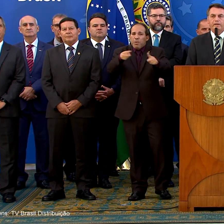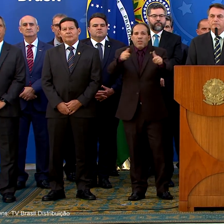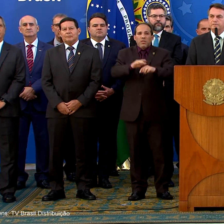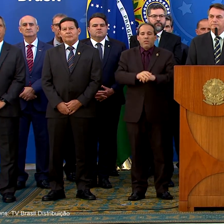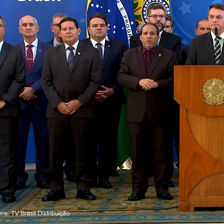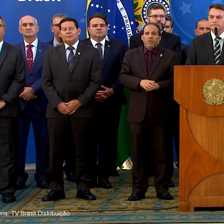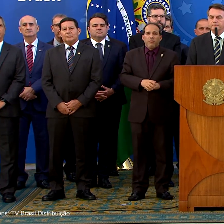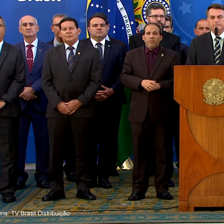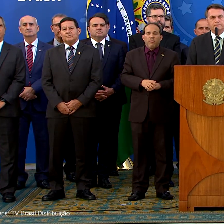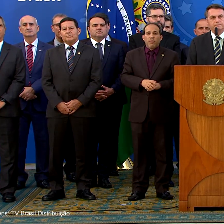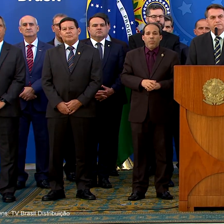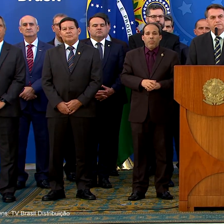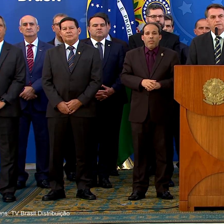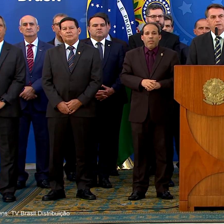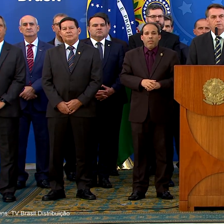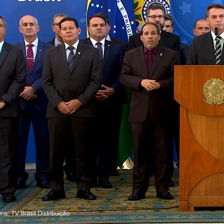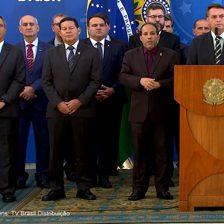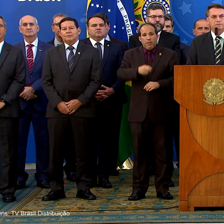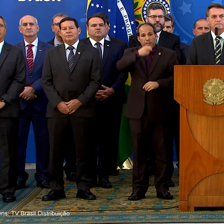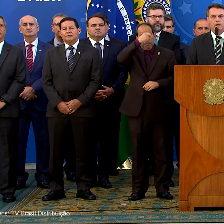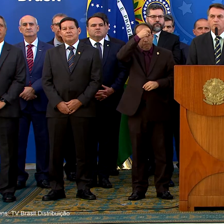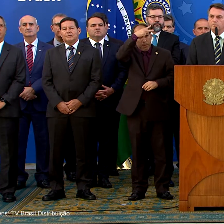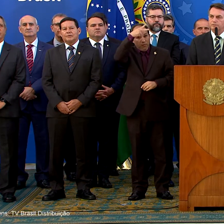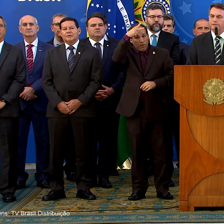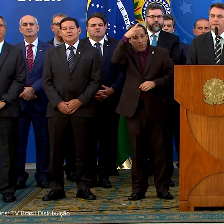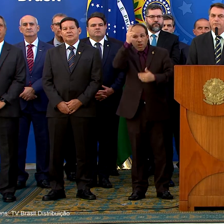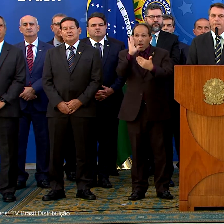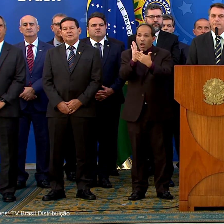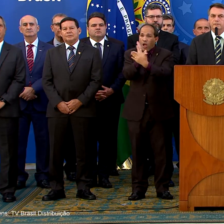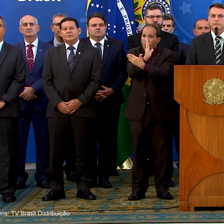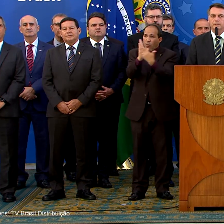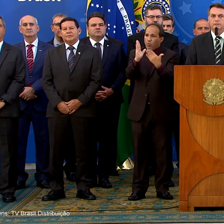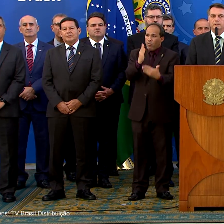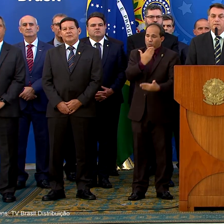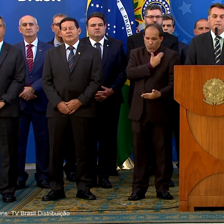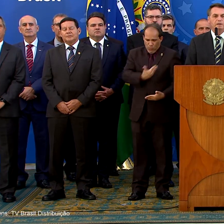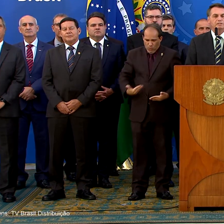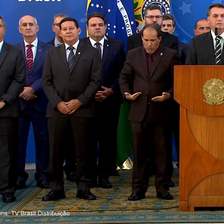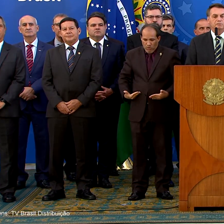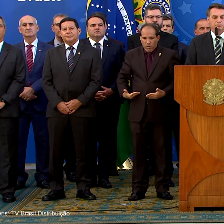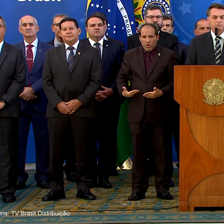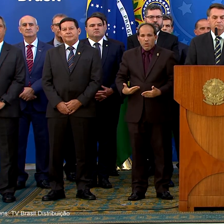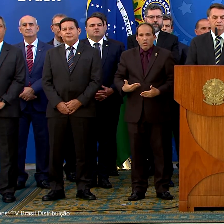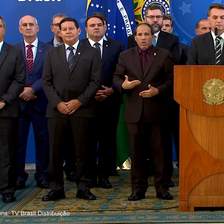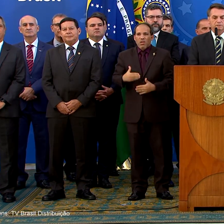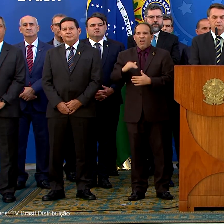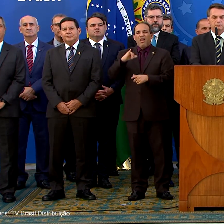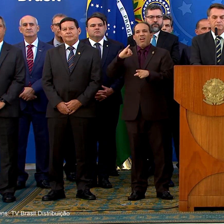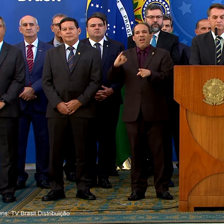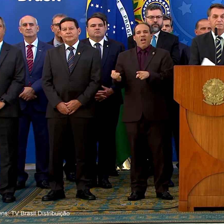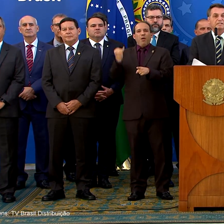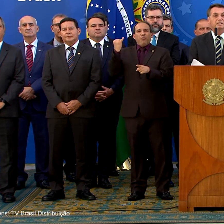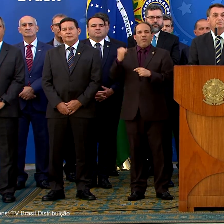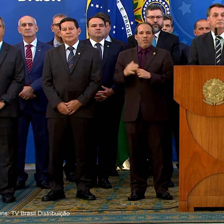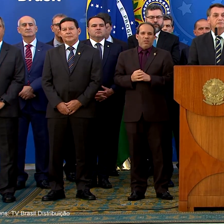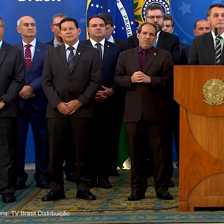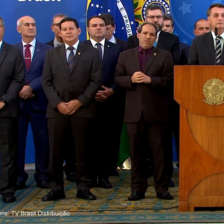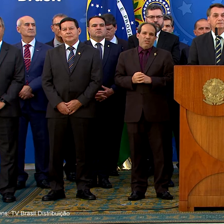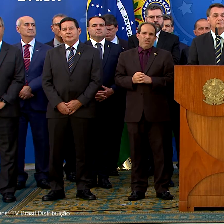o prefeito em alguns alguns governadores e se matinha estão